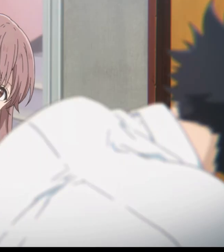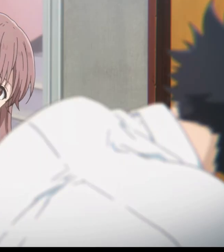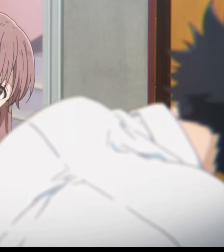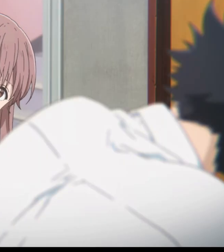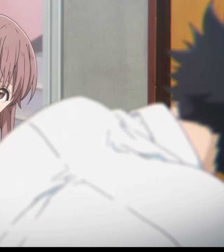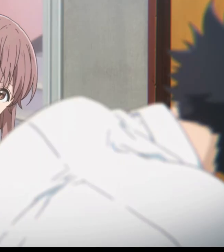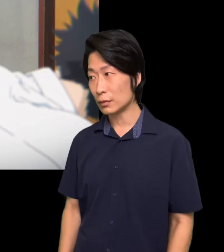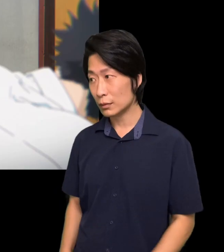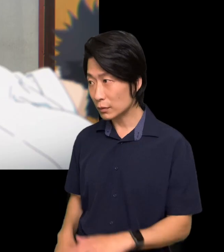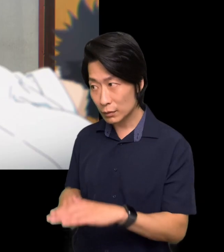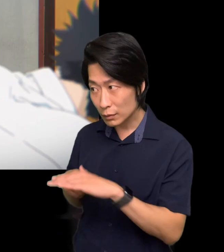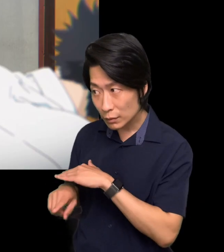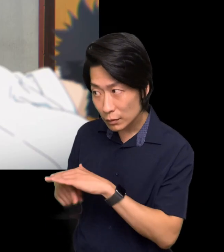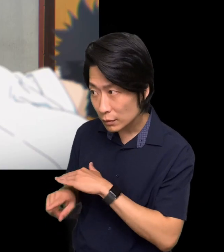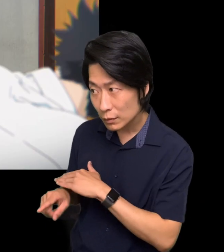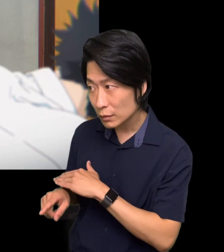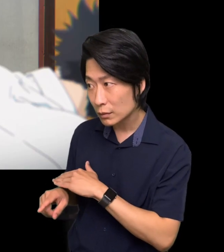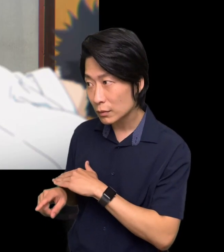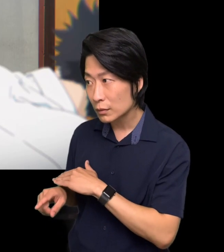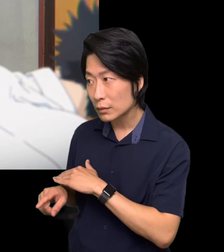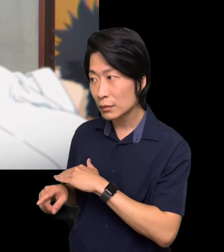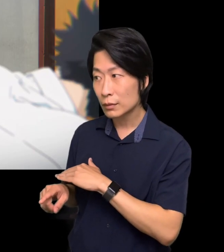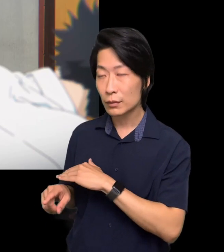なんで？なんで？